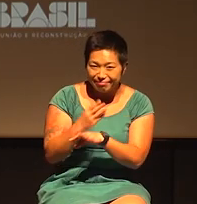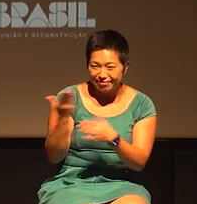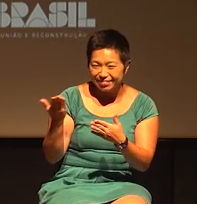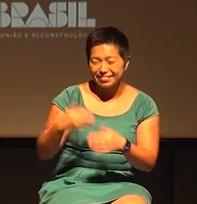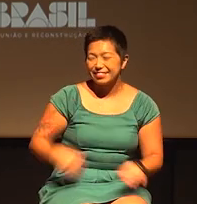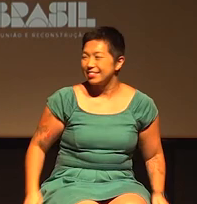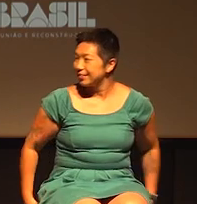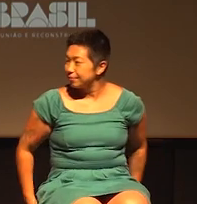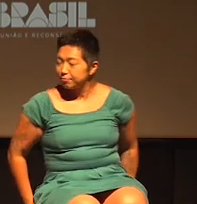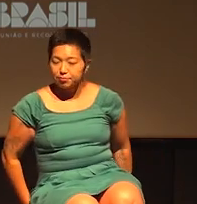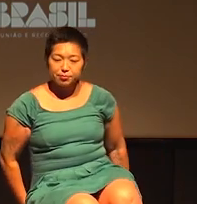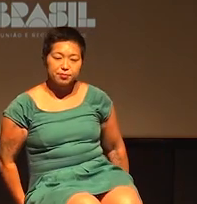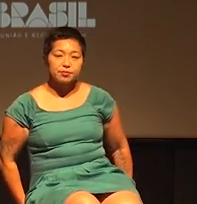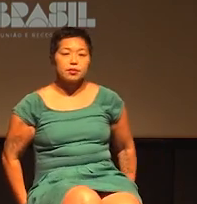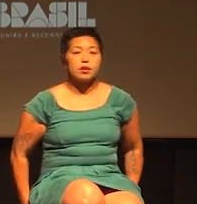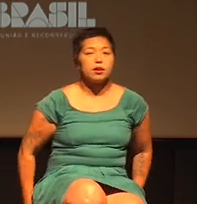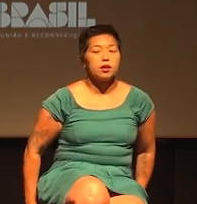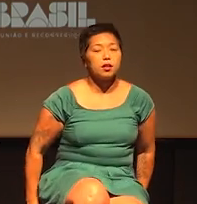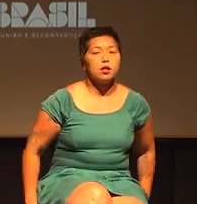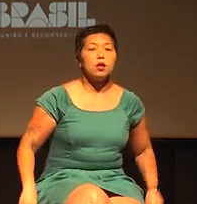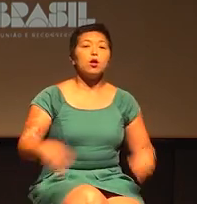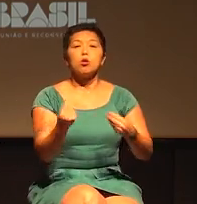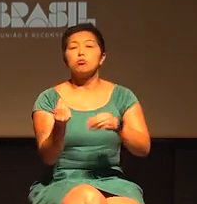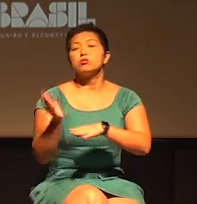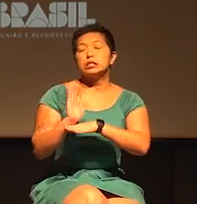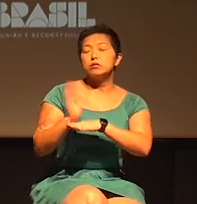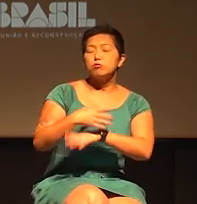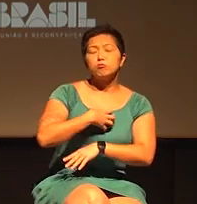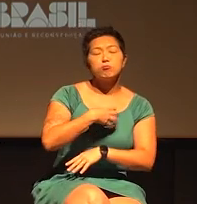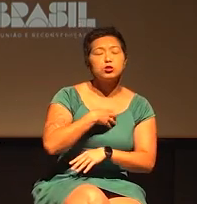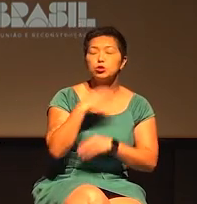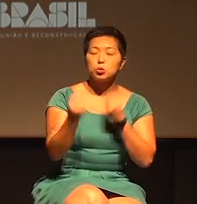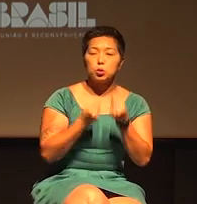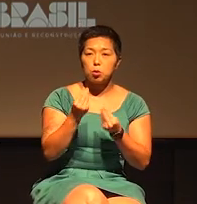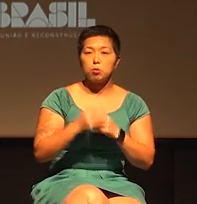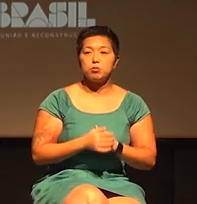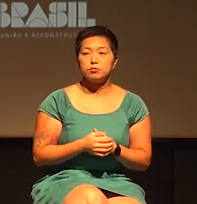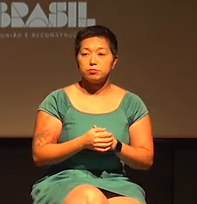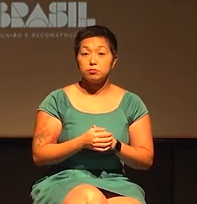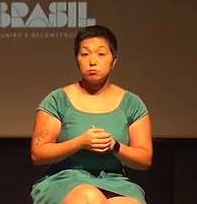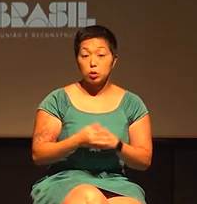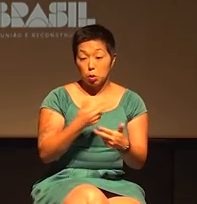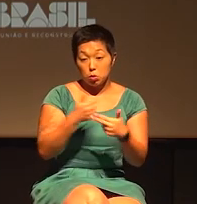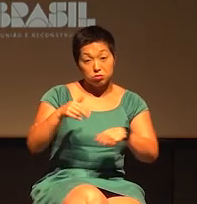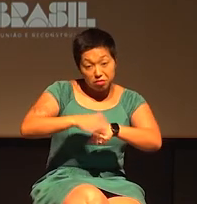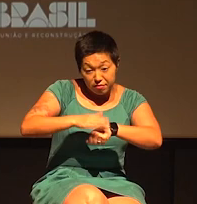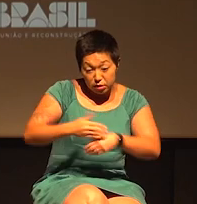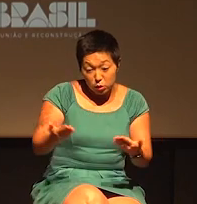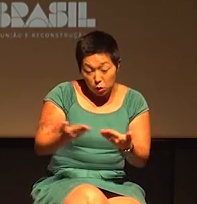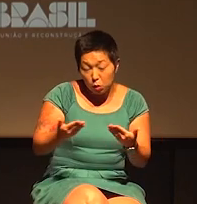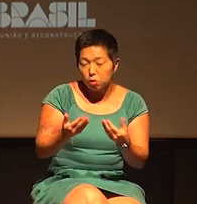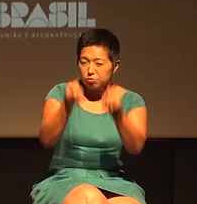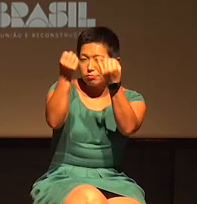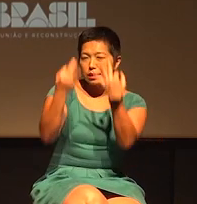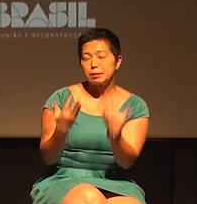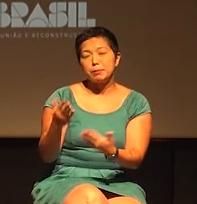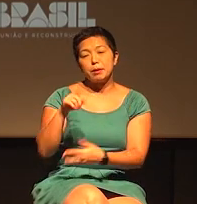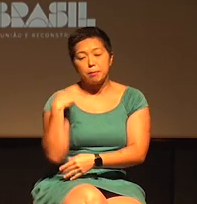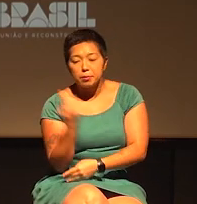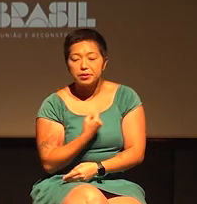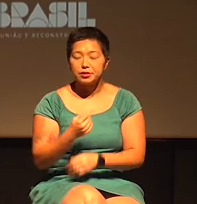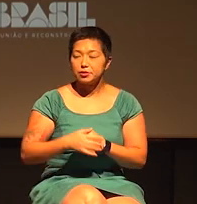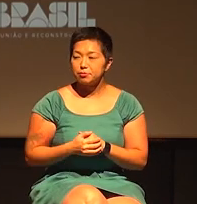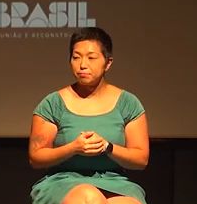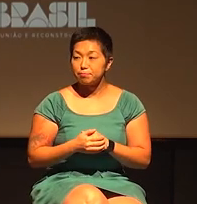apresentar que que você achou do filme como é que te alguma coisa que te tocou assim em relação do que você tá fazendo conta um pouco pra gente aí